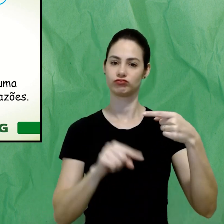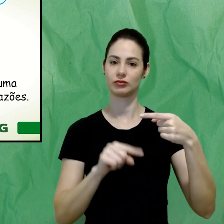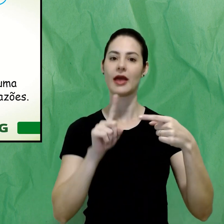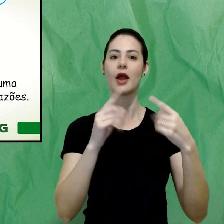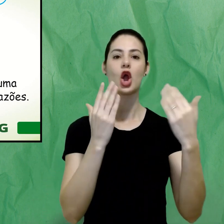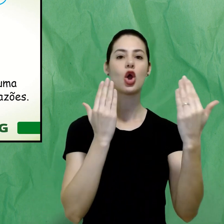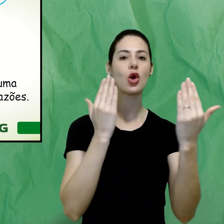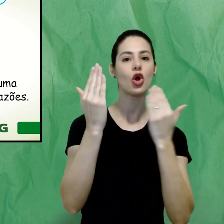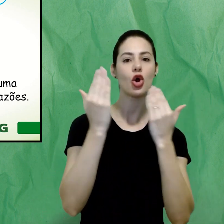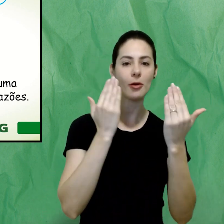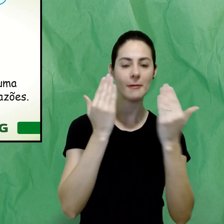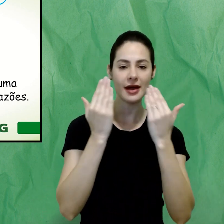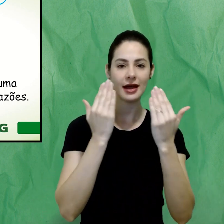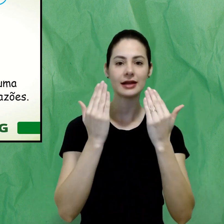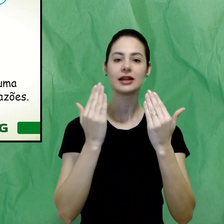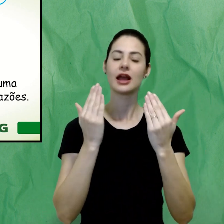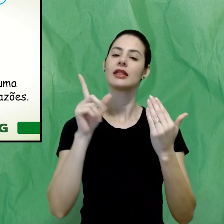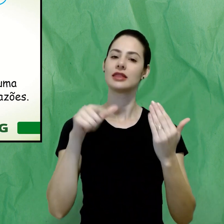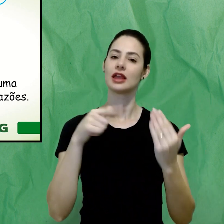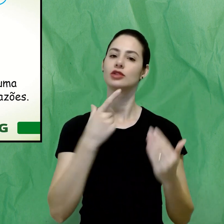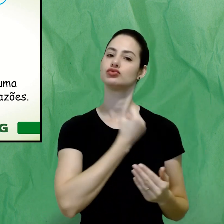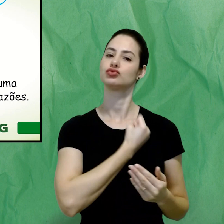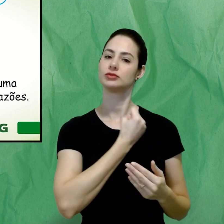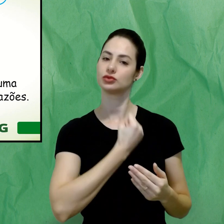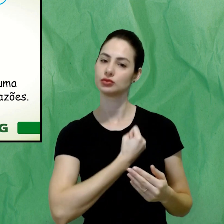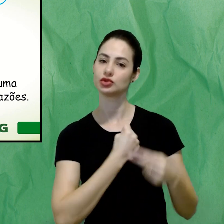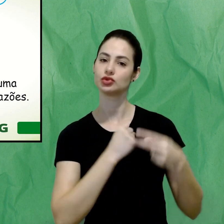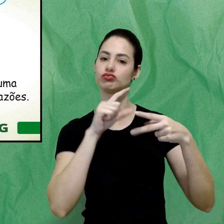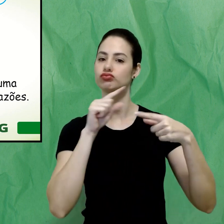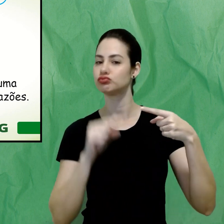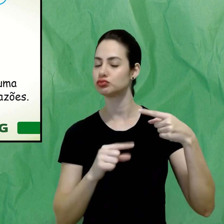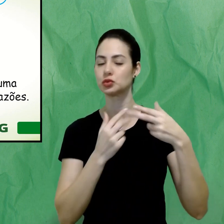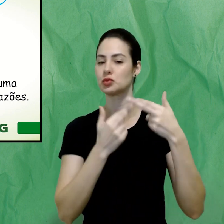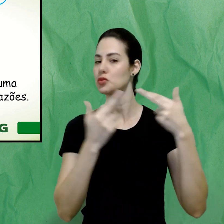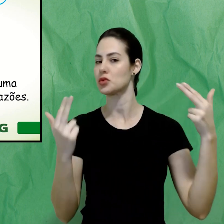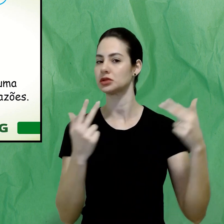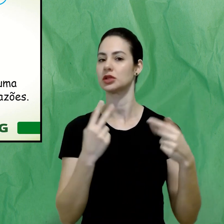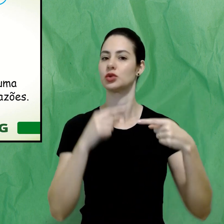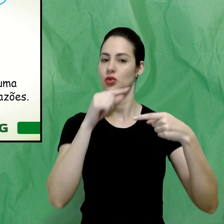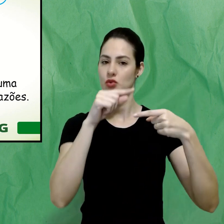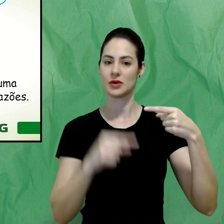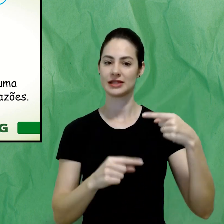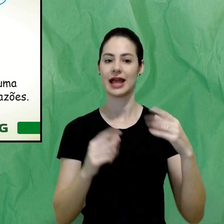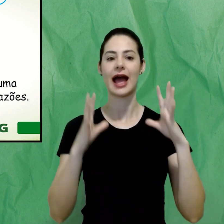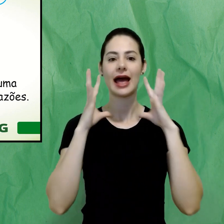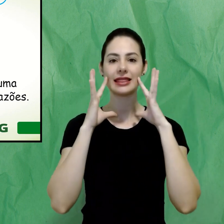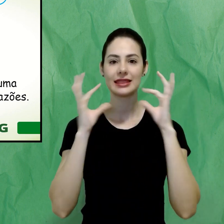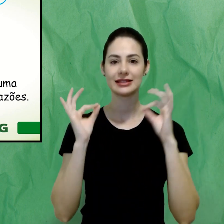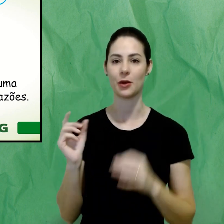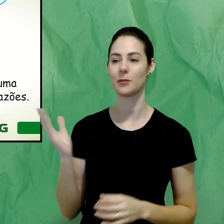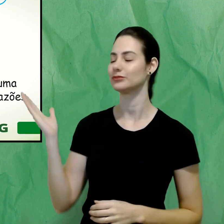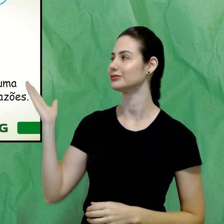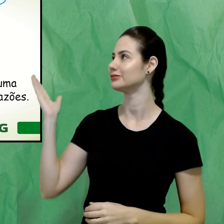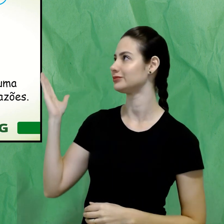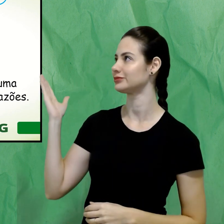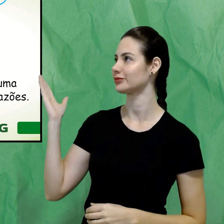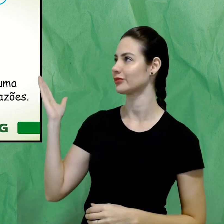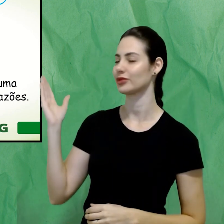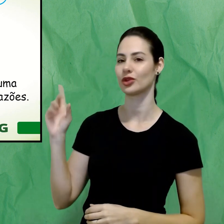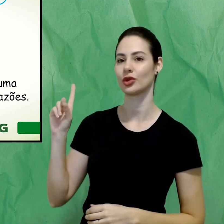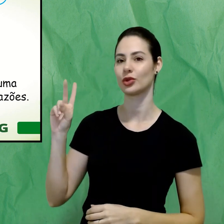de forma relativa duas grandezas. Vamos ter atenção aqui, ó. Duas